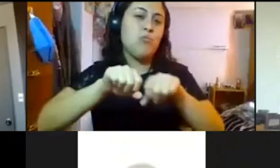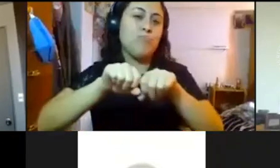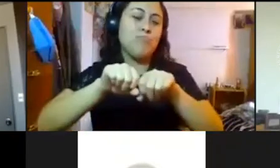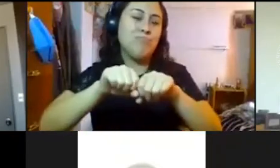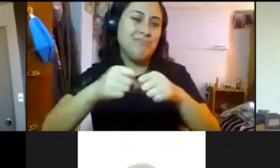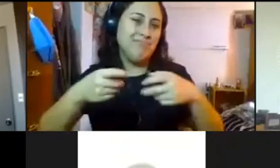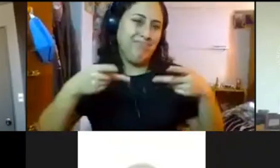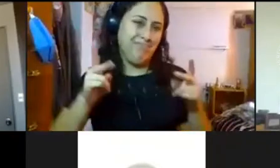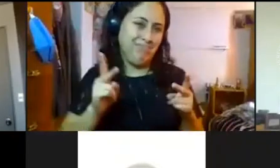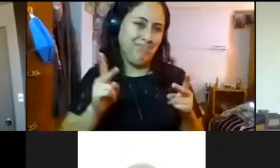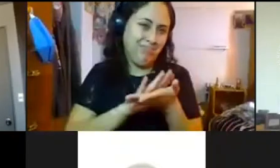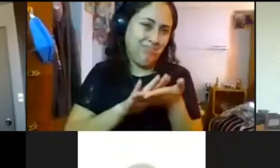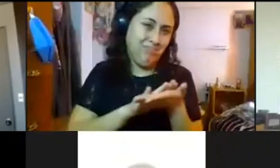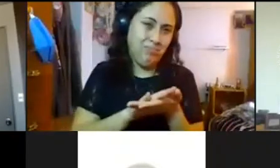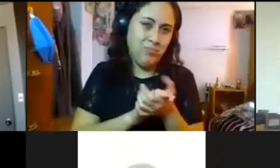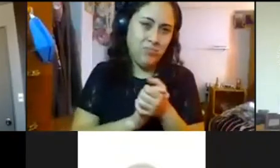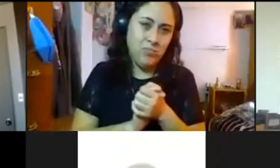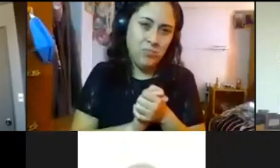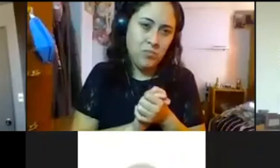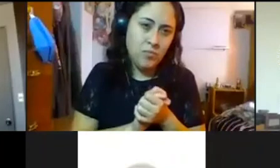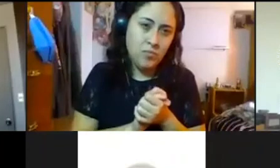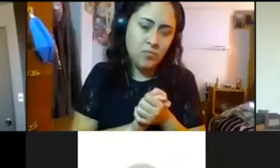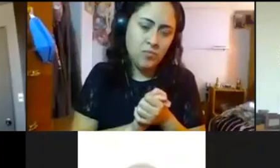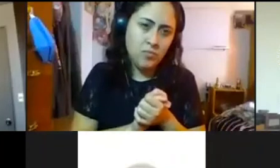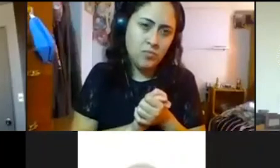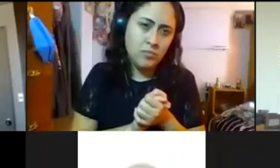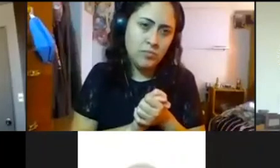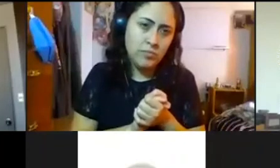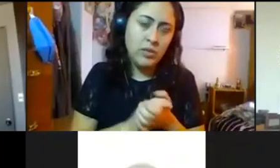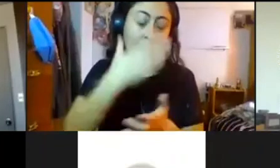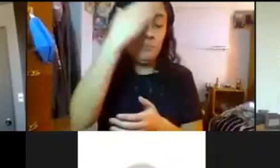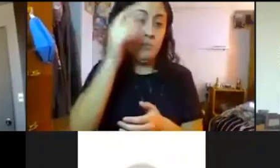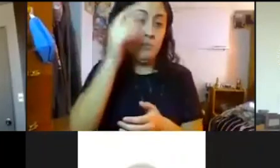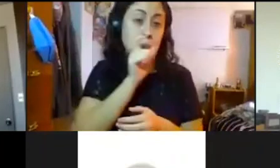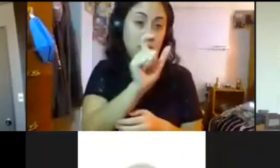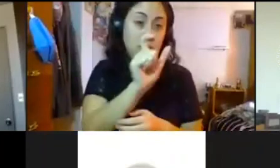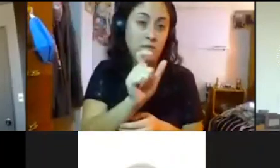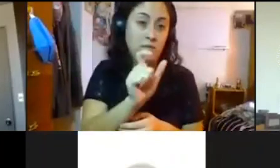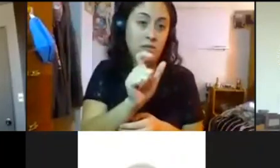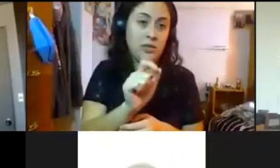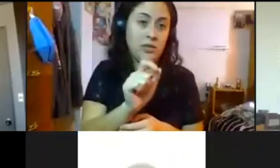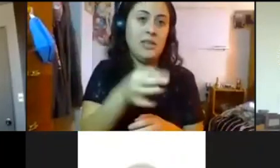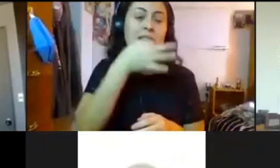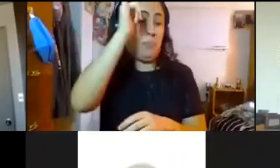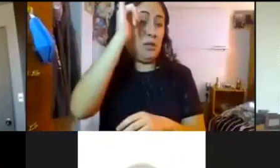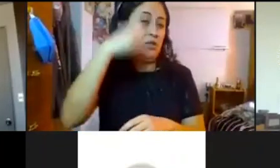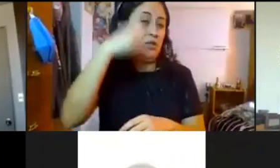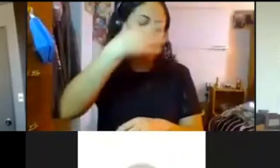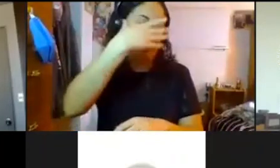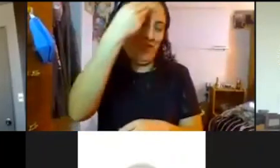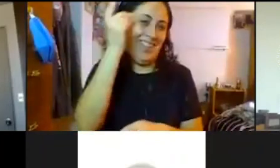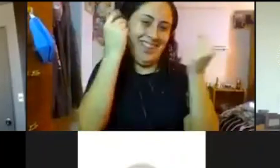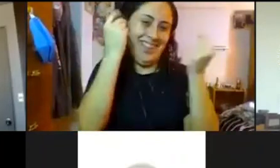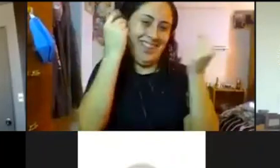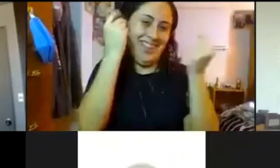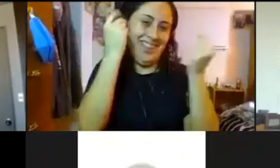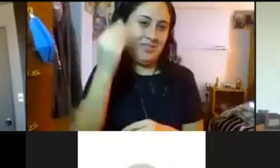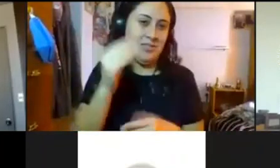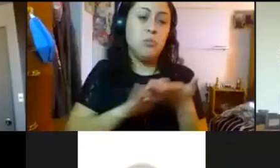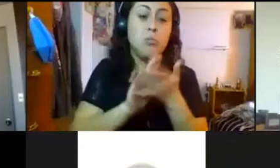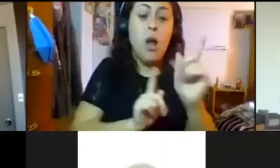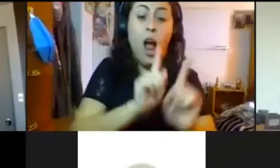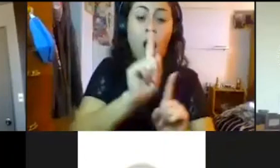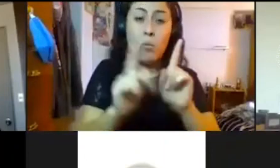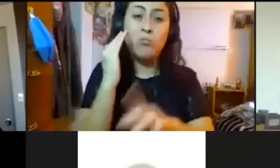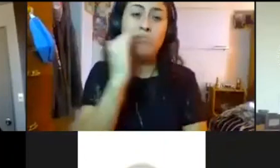en la situación, se me va la palabra, se me va la idea. Tiene que ver con nuestros estudiantes tienen situación de